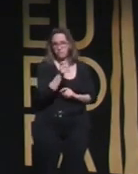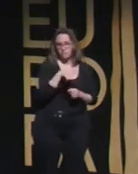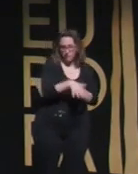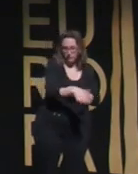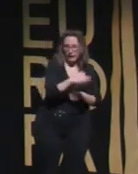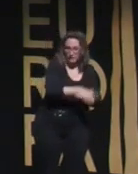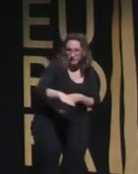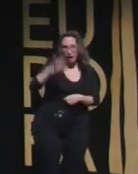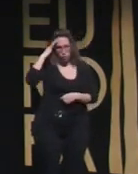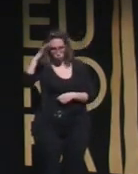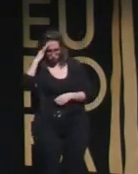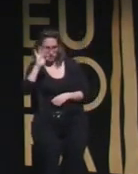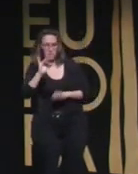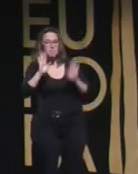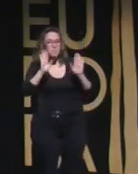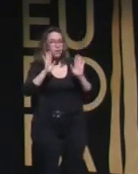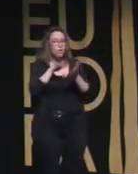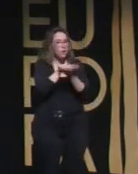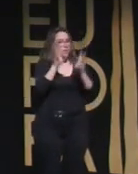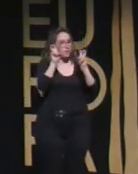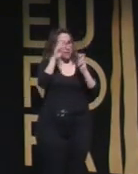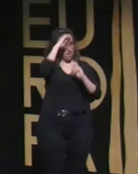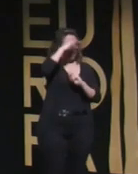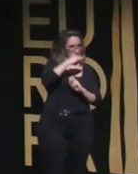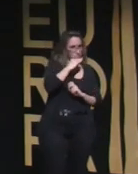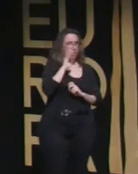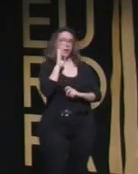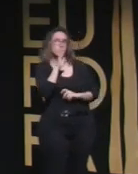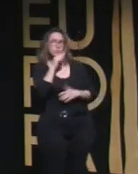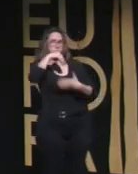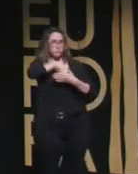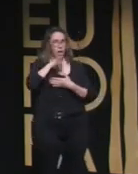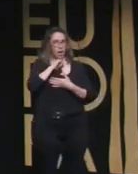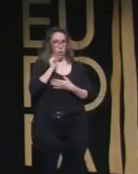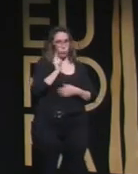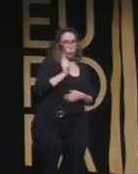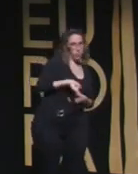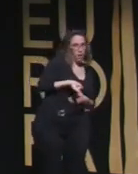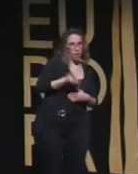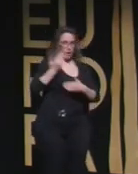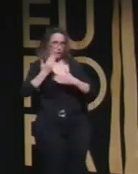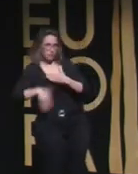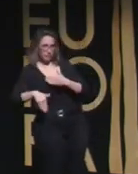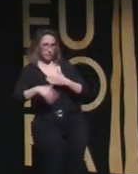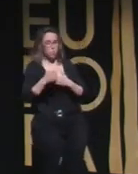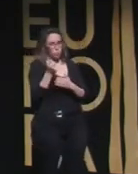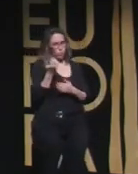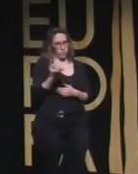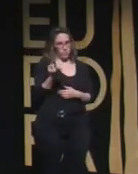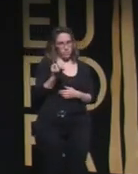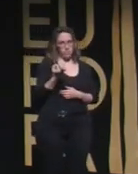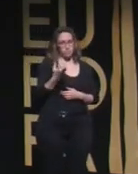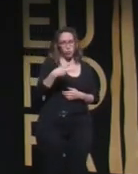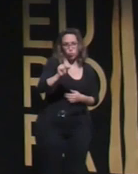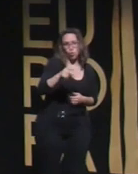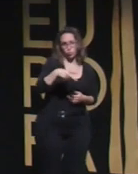que la paternidad y la maternidad conlleva esta parte, ¿vale?, de autoridad y de límite, que alguien tiene que ser quien diga que no, aunque no nos guste tener que decir que no, porque